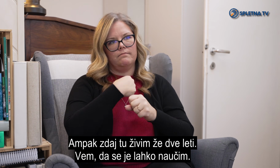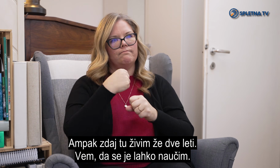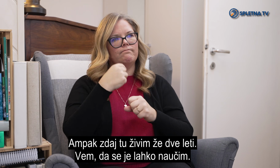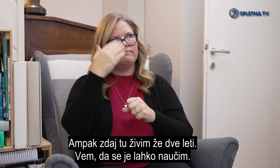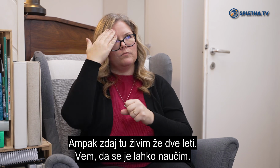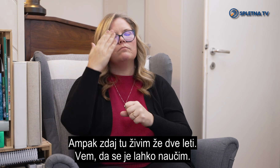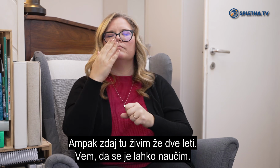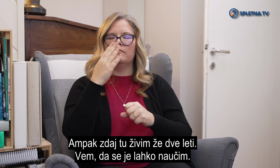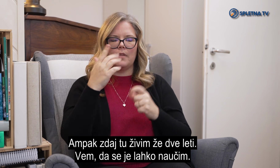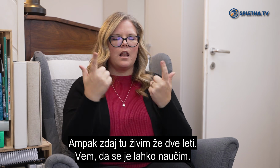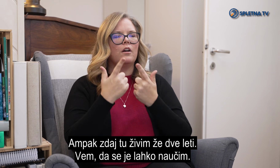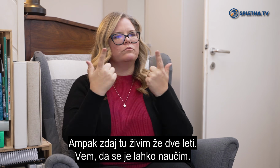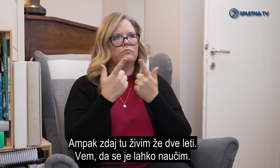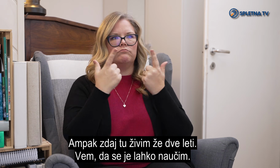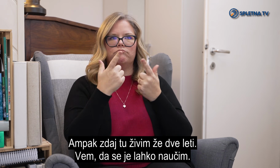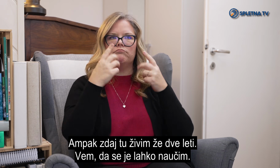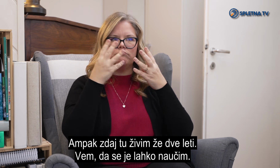Vem, da se je lahko naučim.